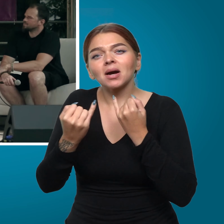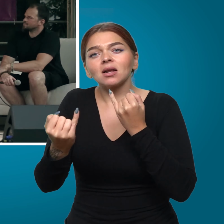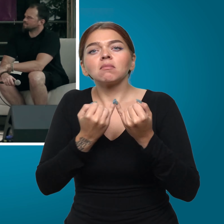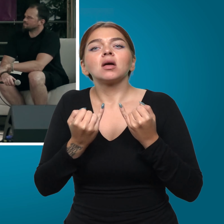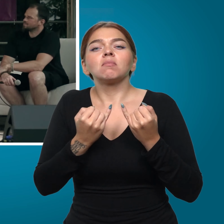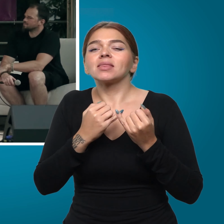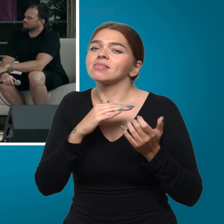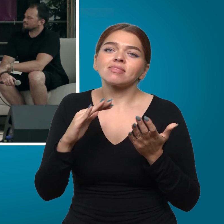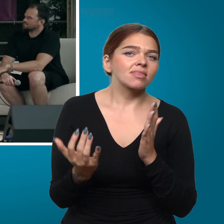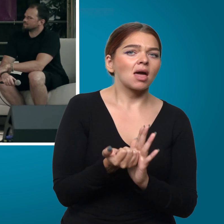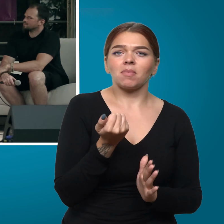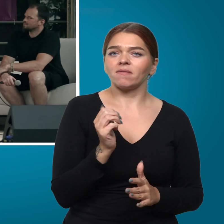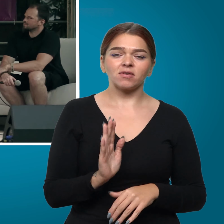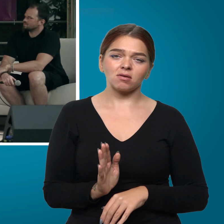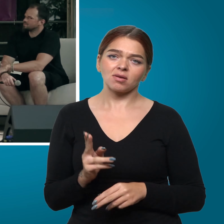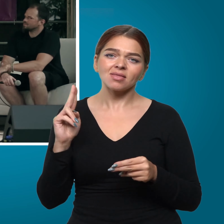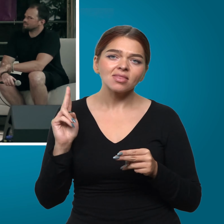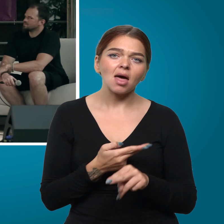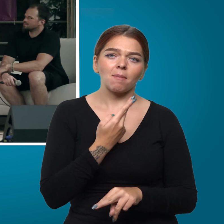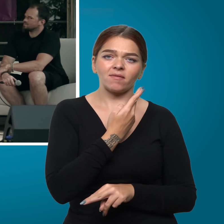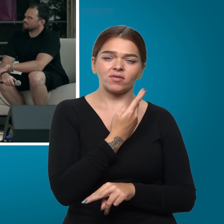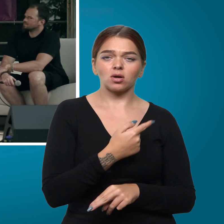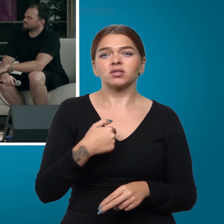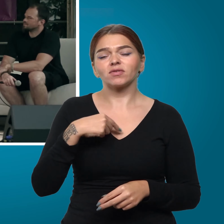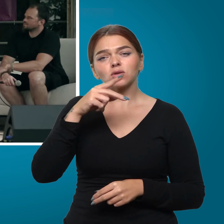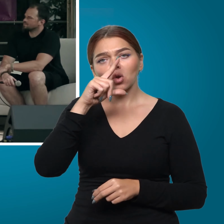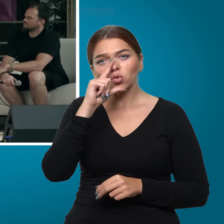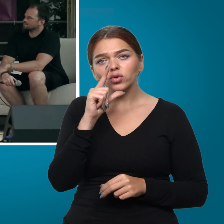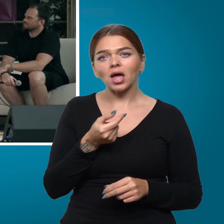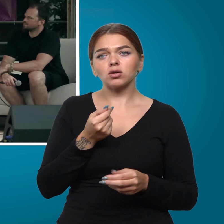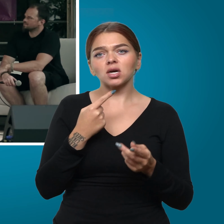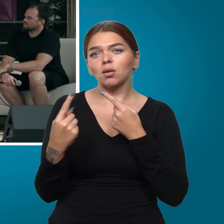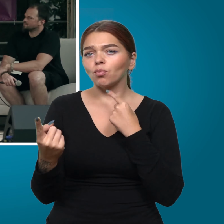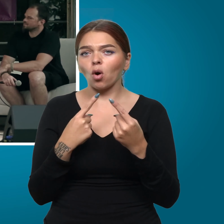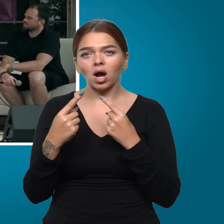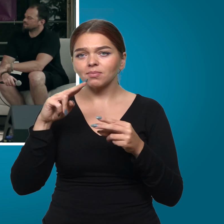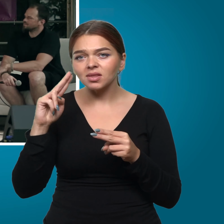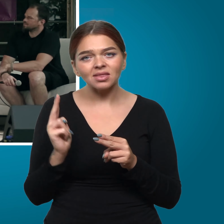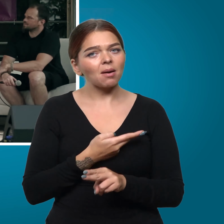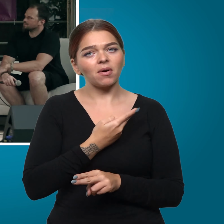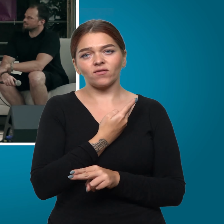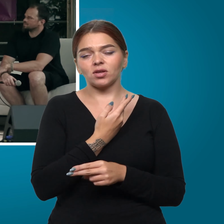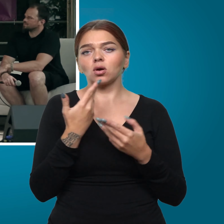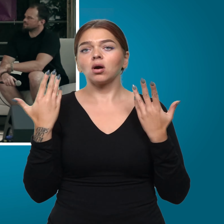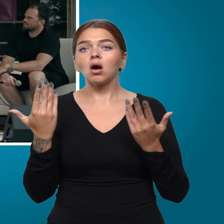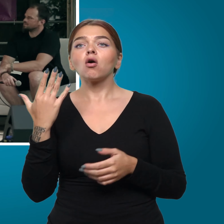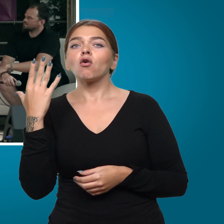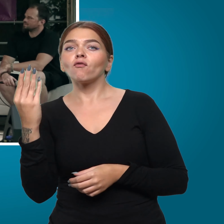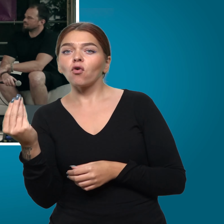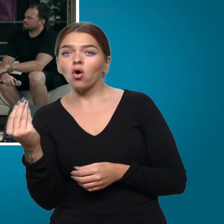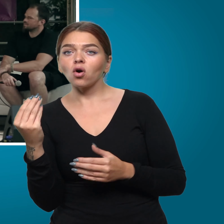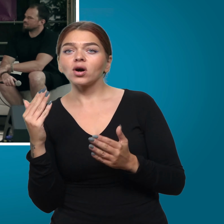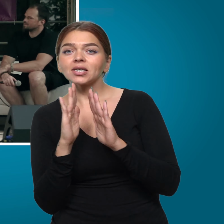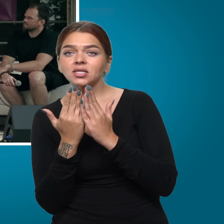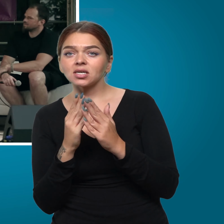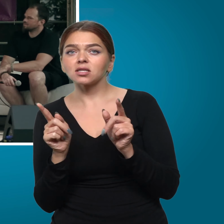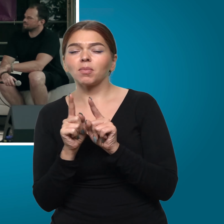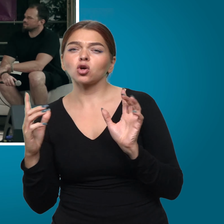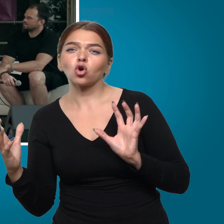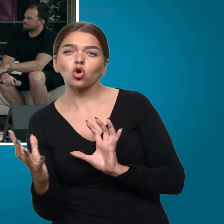kaip mamai buvo tai liūdniausia, kad neįvyko tos pokalbis. Ir kita vertus, iš jūsų knygos irgi toks labai globėjiškas,